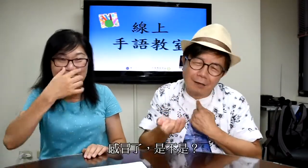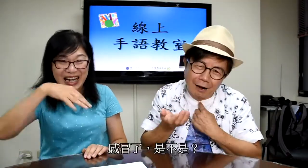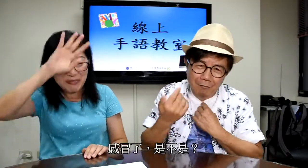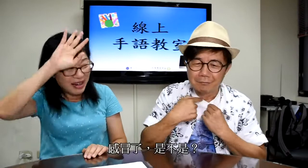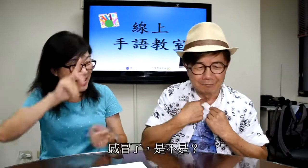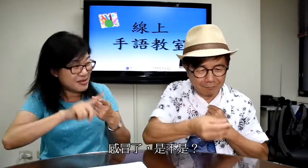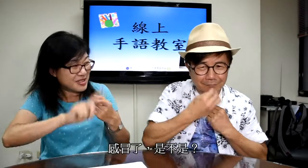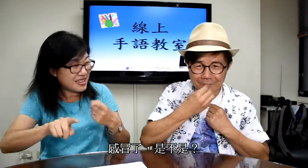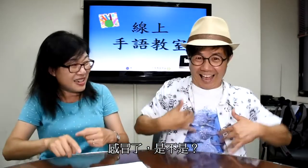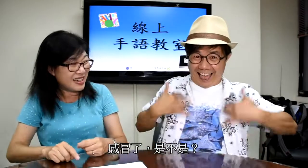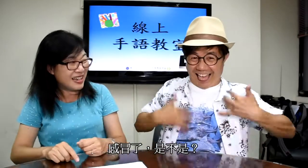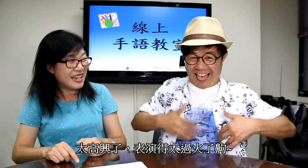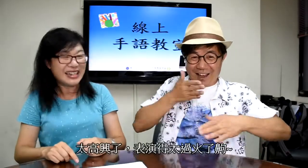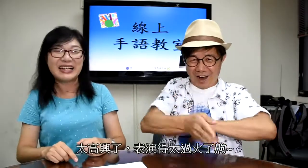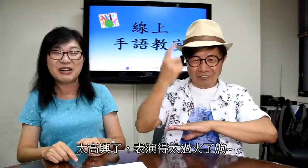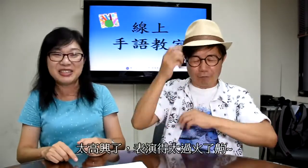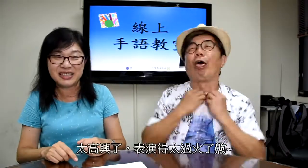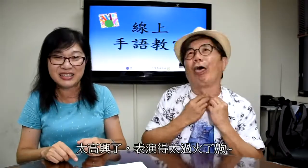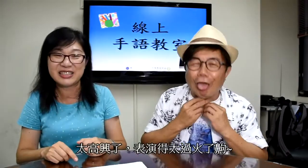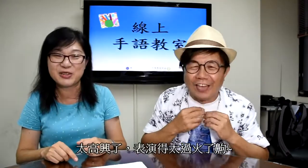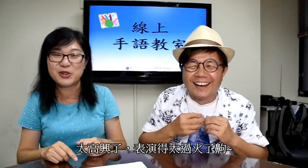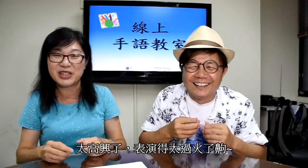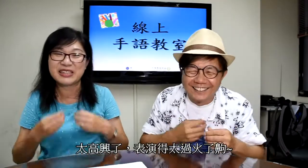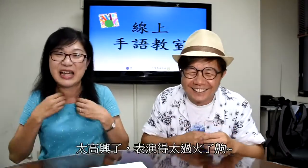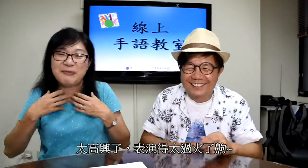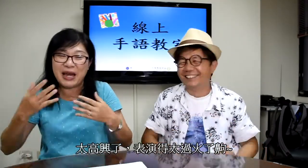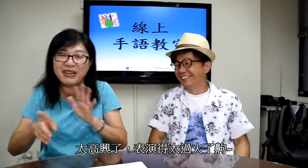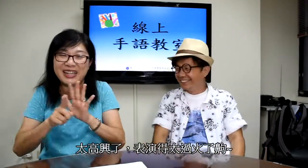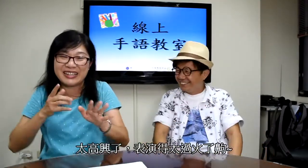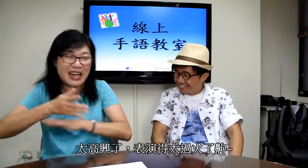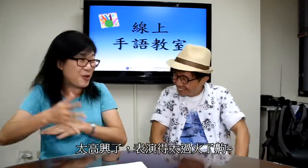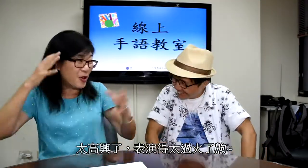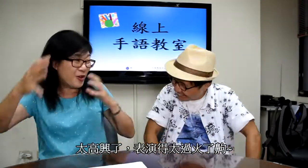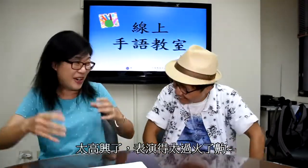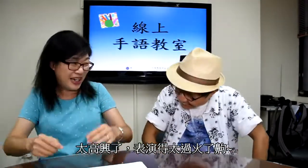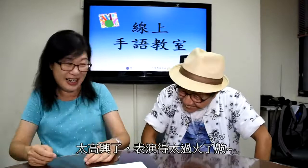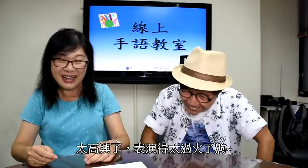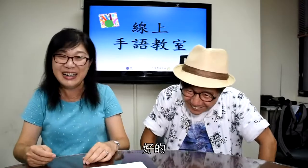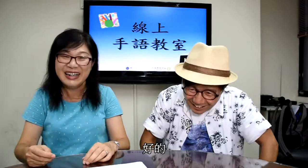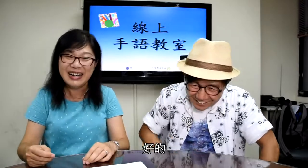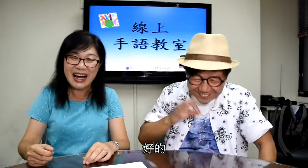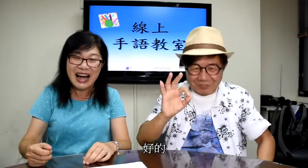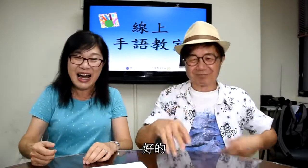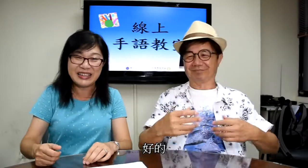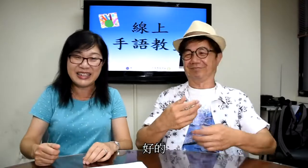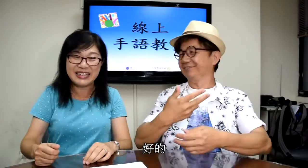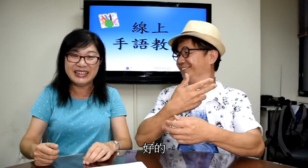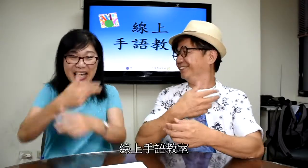感冒了是不是？太高兴了，吃过头，太表演的太过火了。好的，